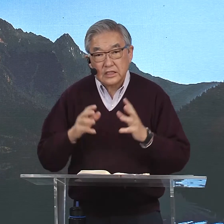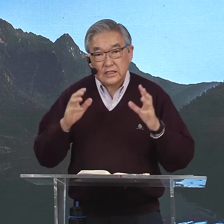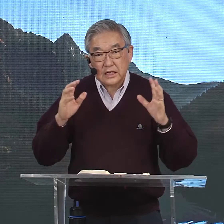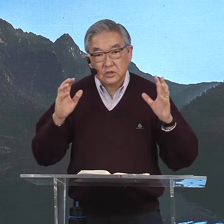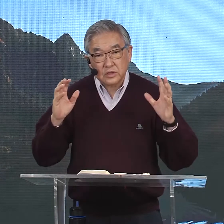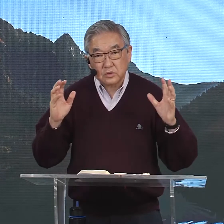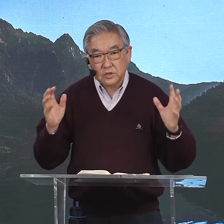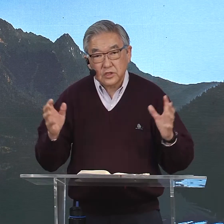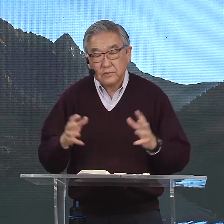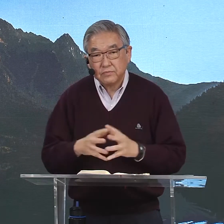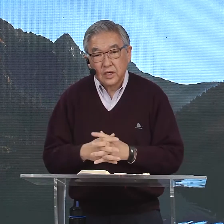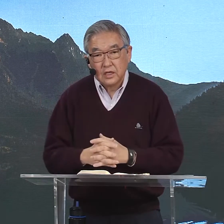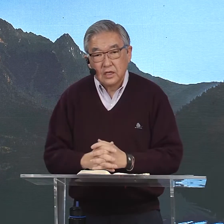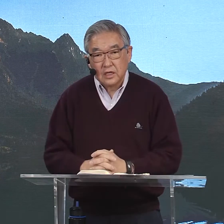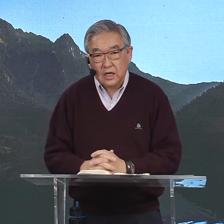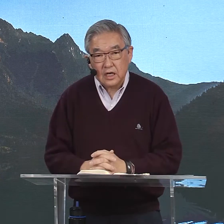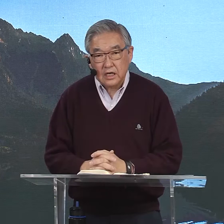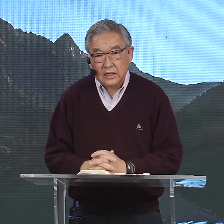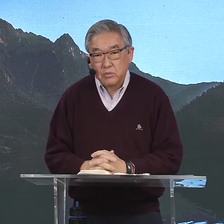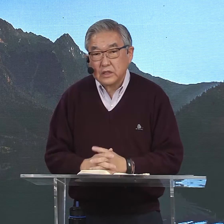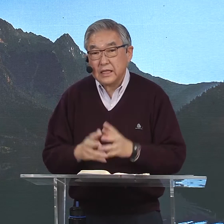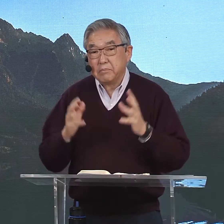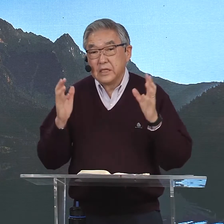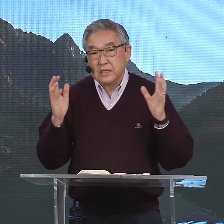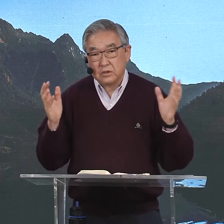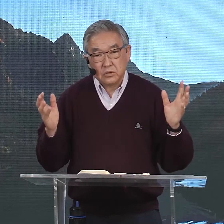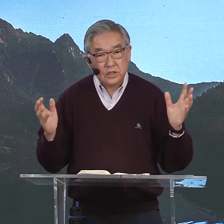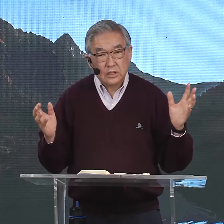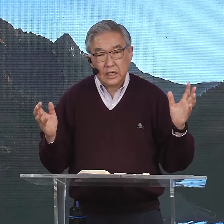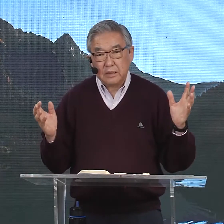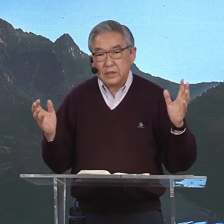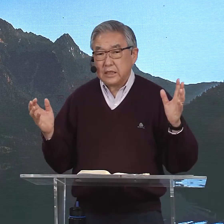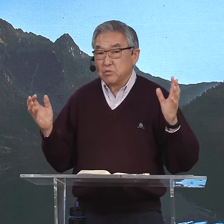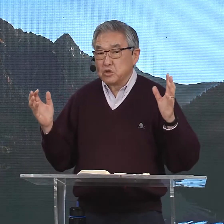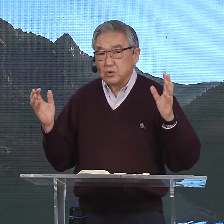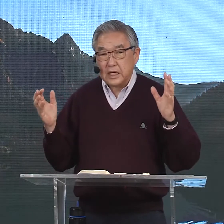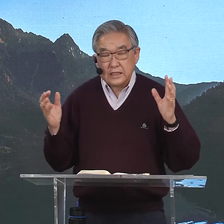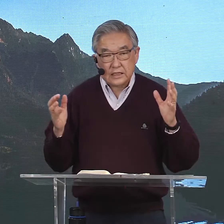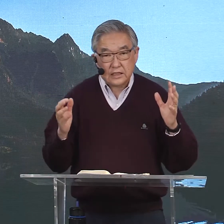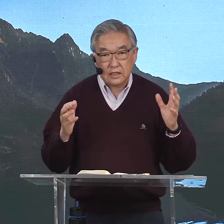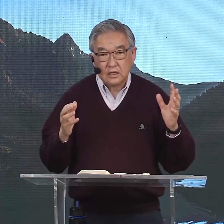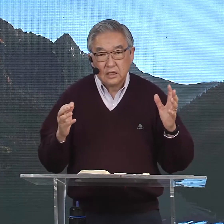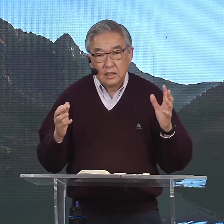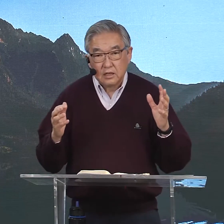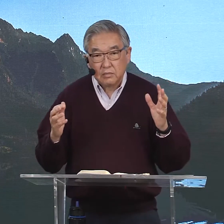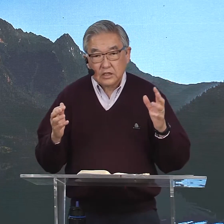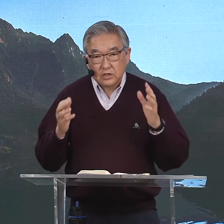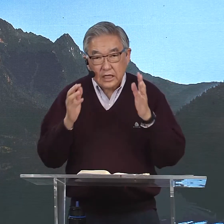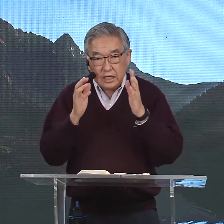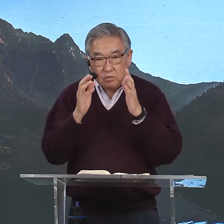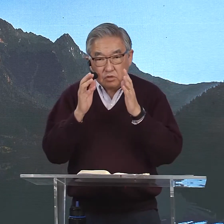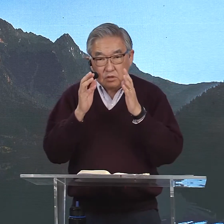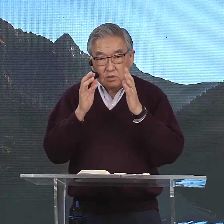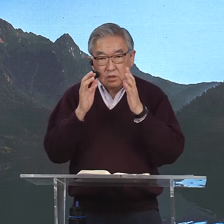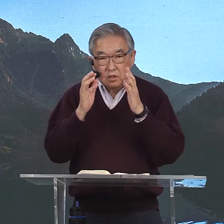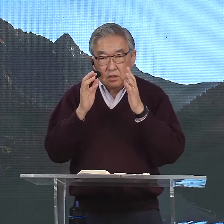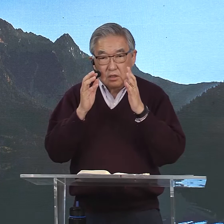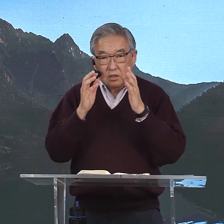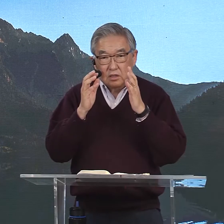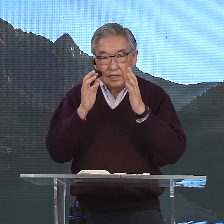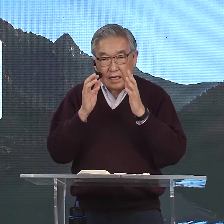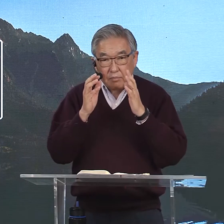tem muitas distrações hoje a tem muita neblina hoje a neblina é muito tensa mas nós